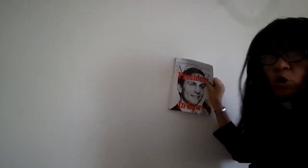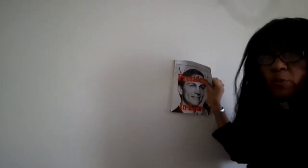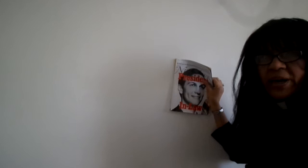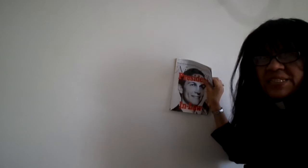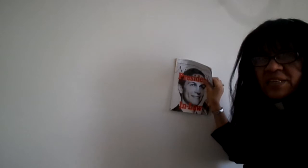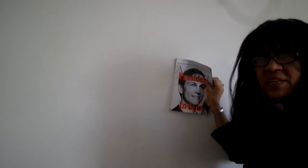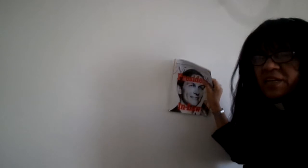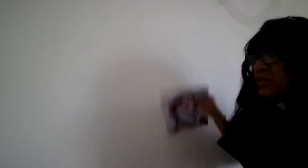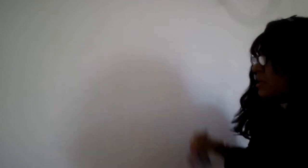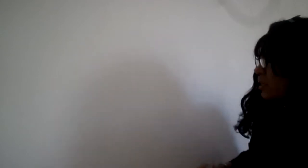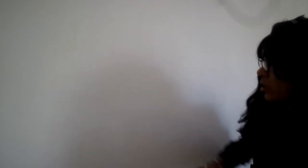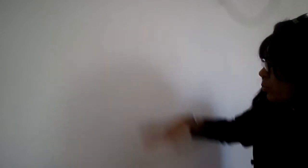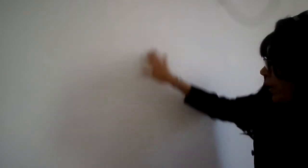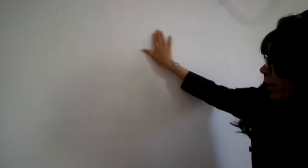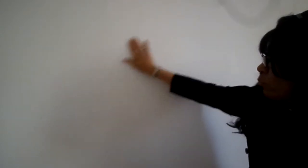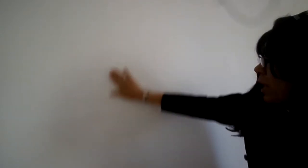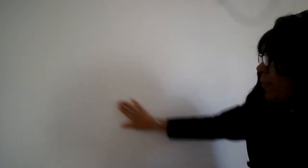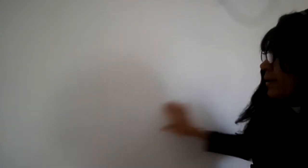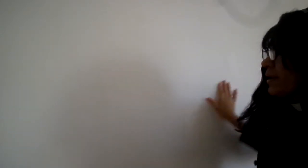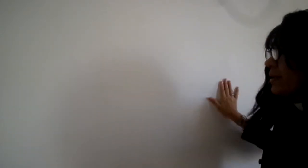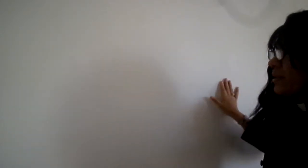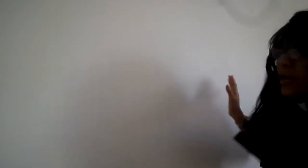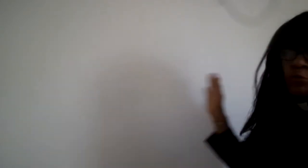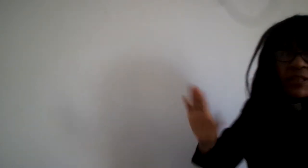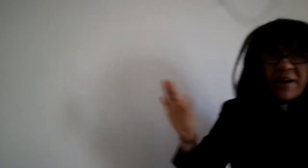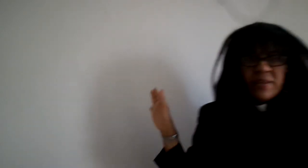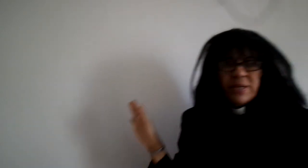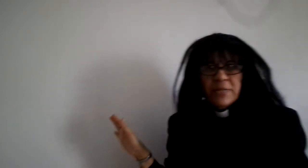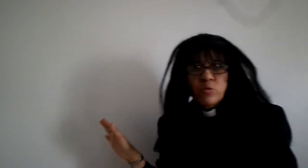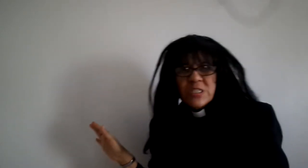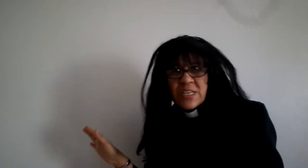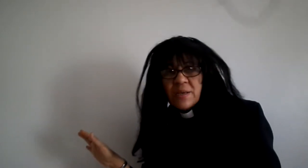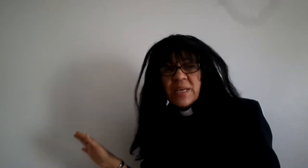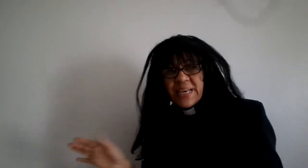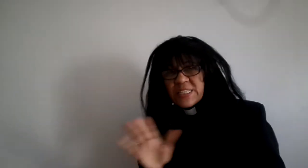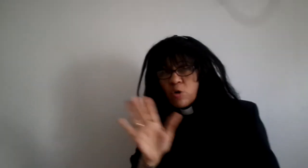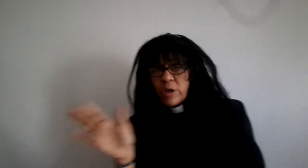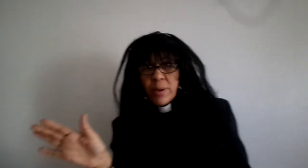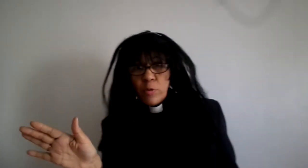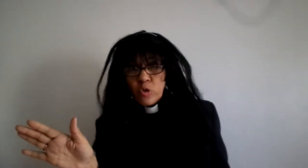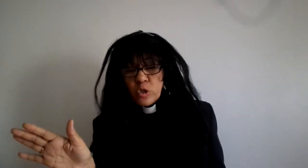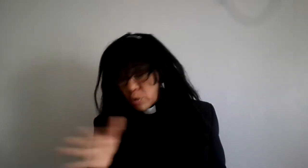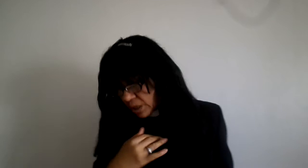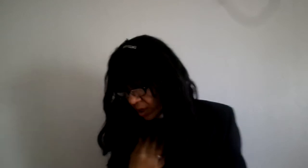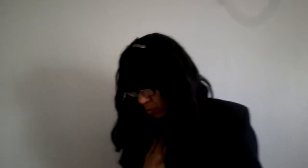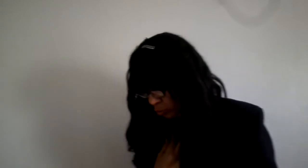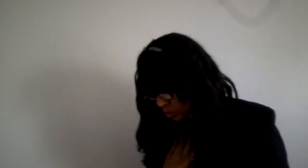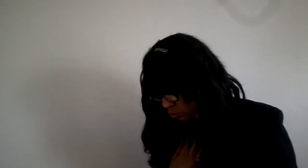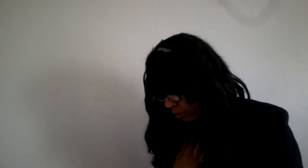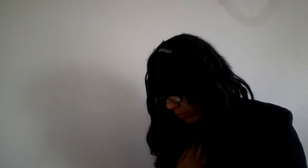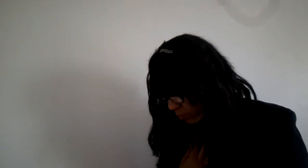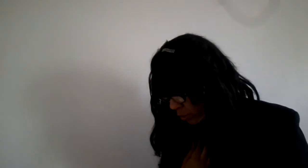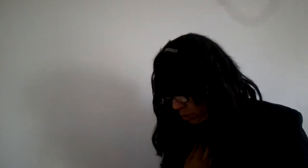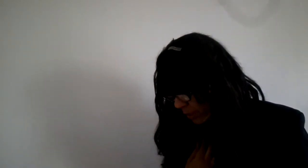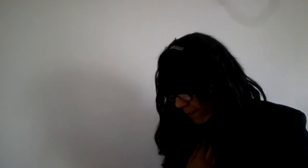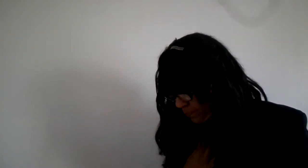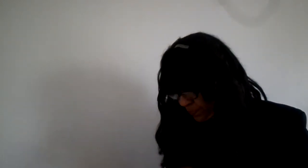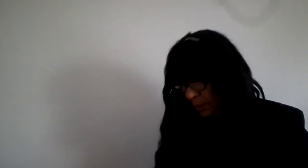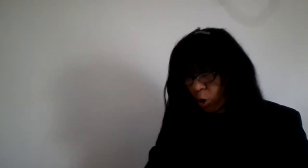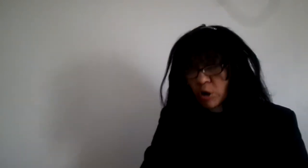lo ves así. Ve una pared y hay de nadie, ¿verdad? Tú dices, eso es lo que vemos nosotros, creemos nosotros que vemos eso, ¿verdad? O